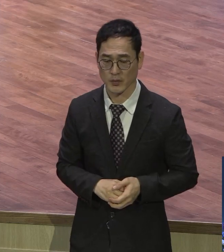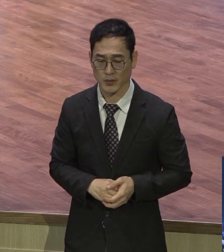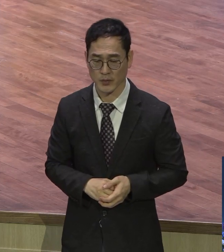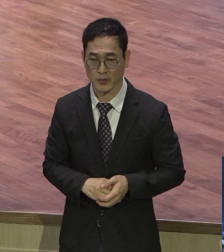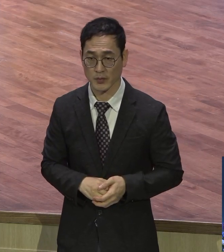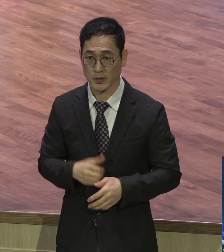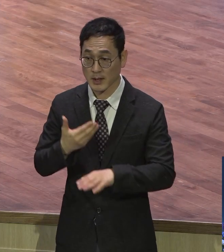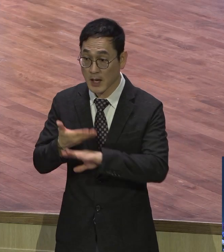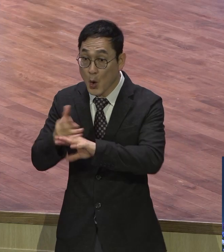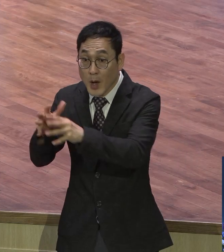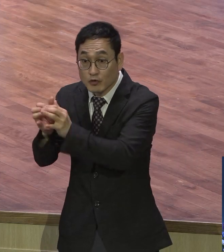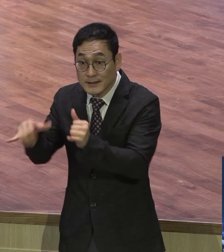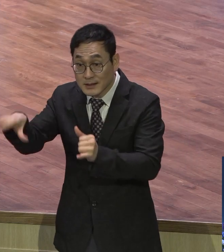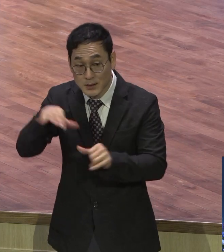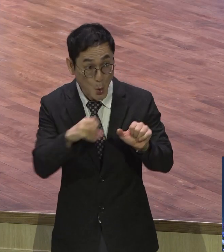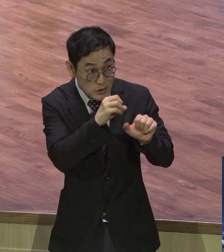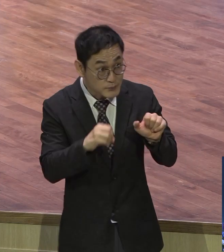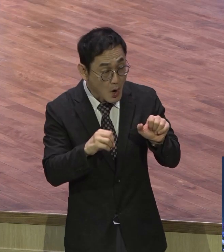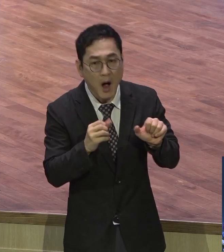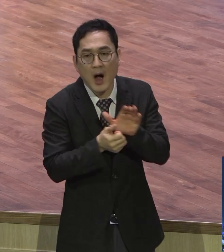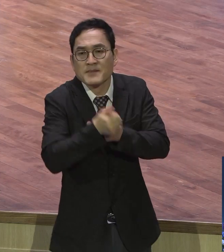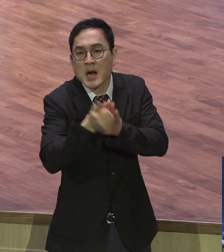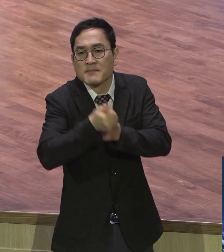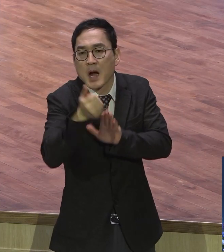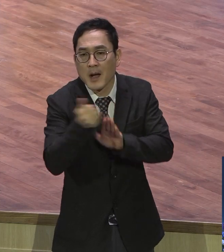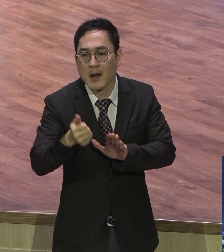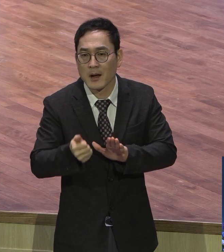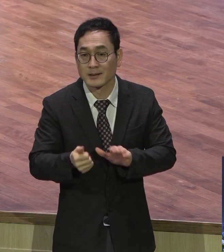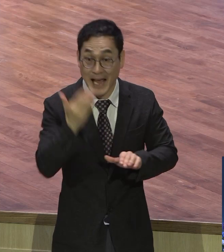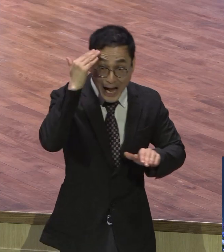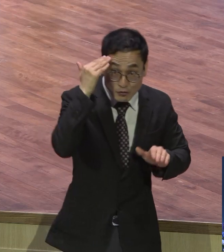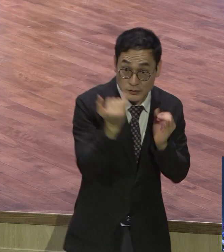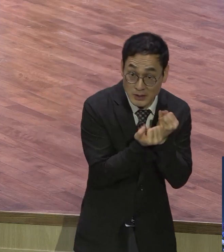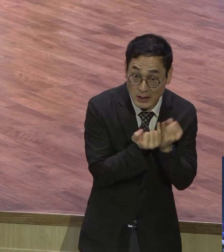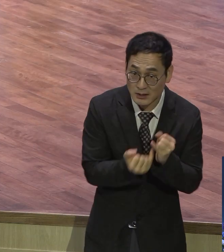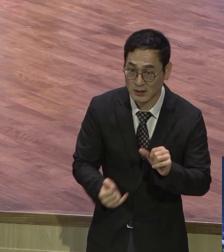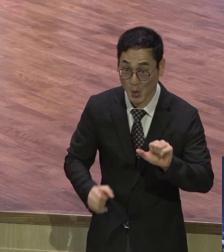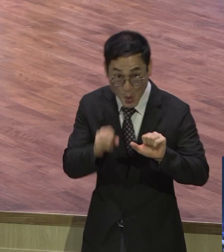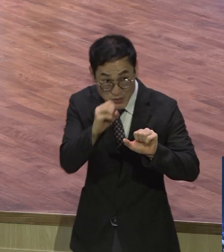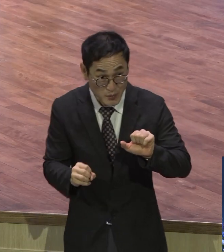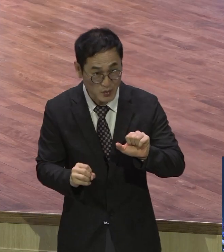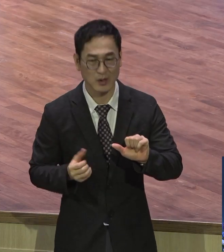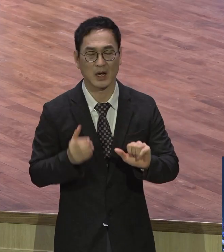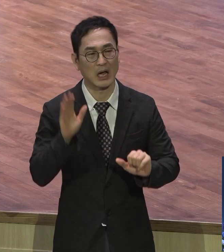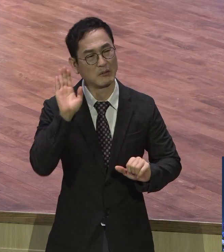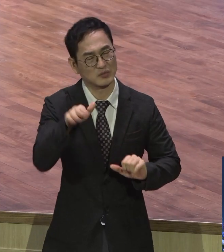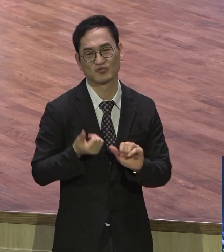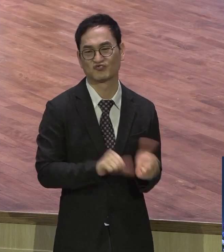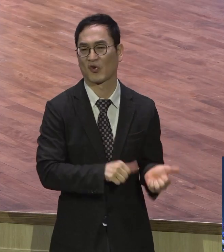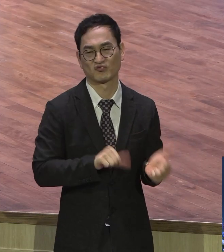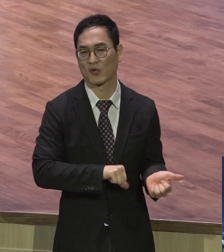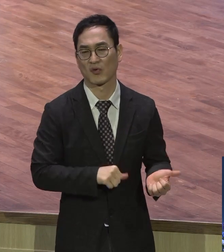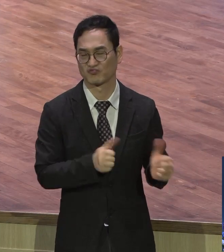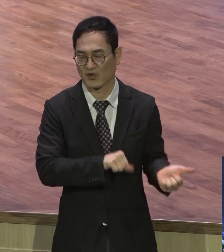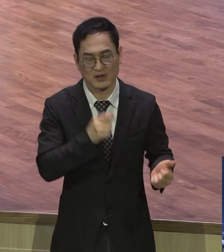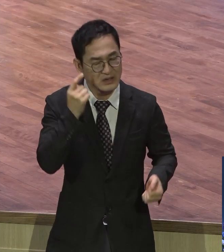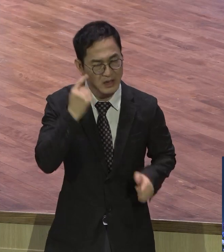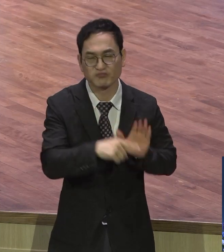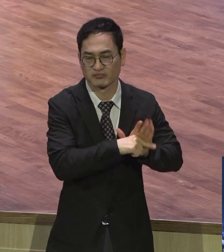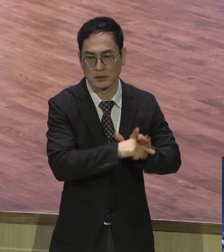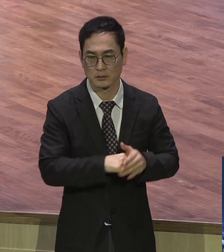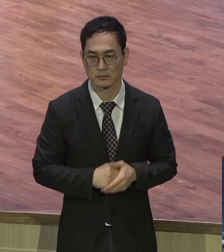%를 보는데 한국 여자들은 죽을 50%를 본다는 거예요. 아 나는 죽구나. 외국